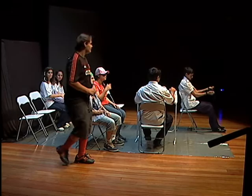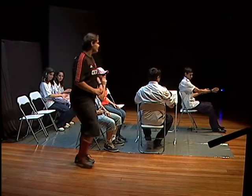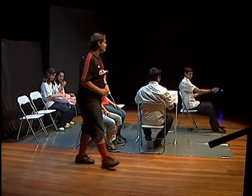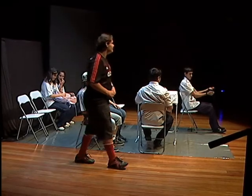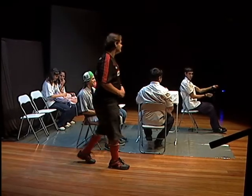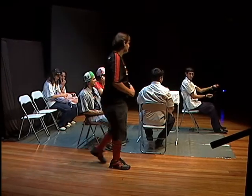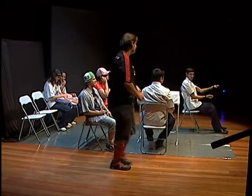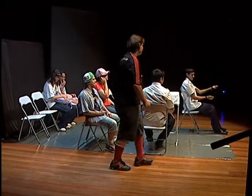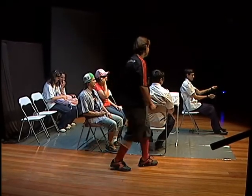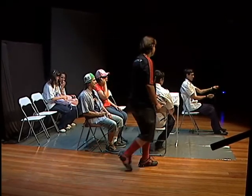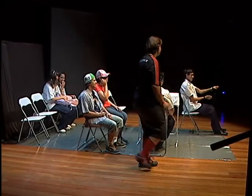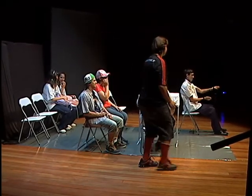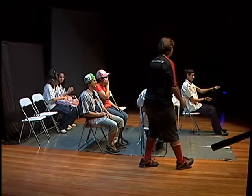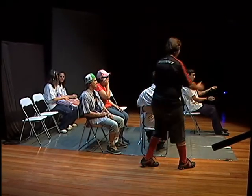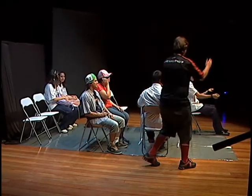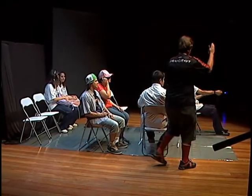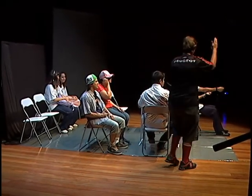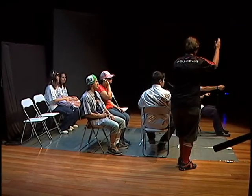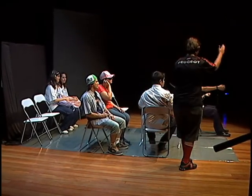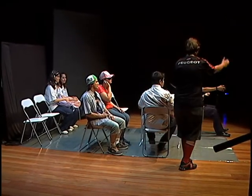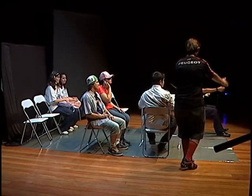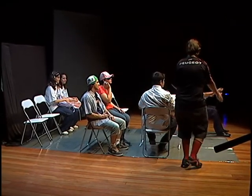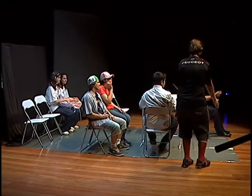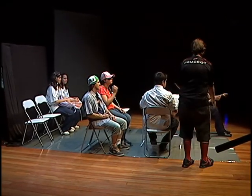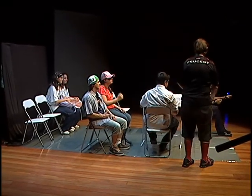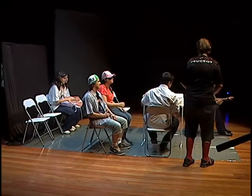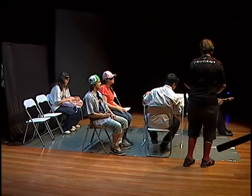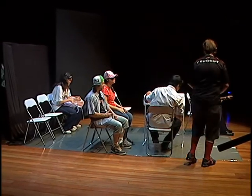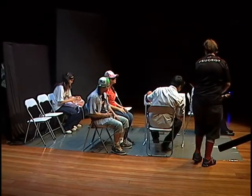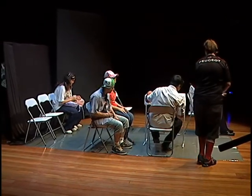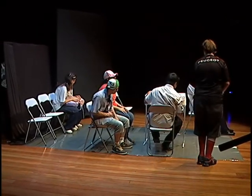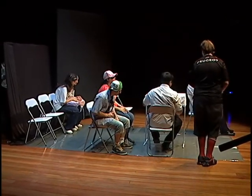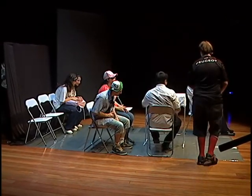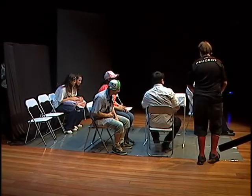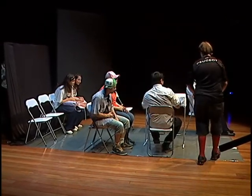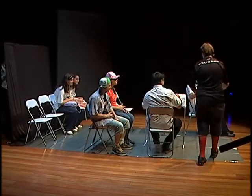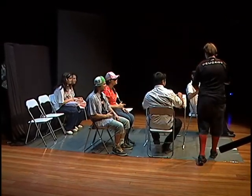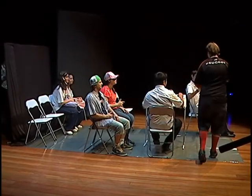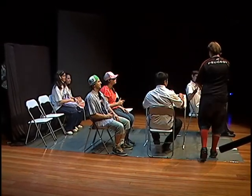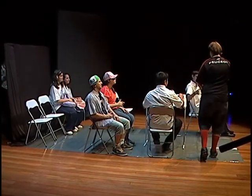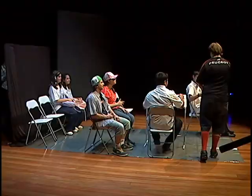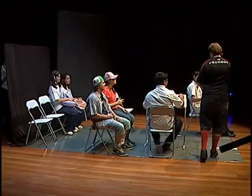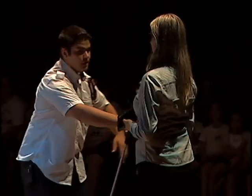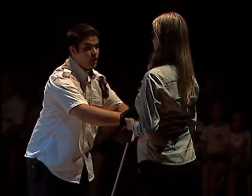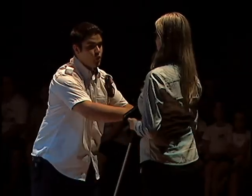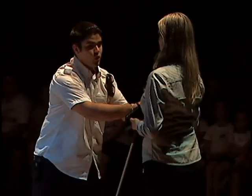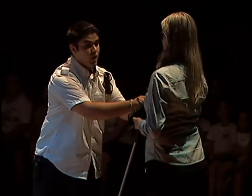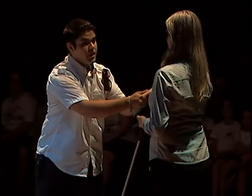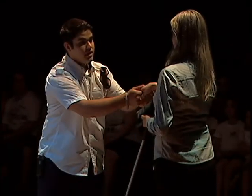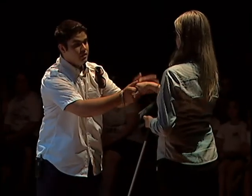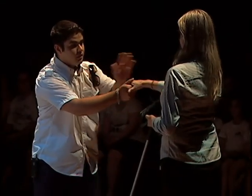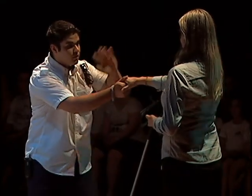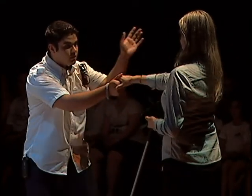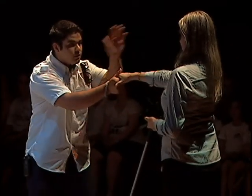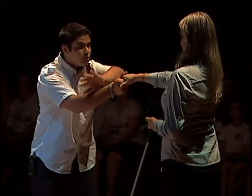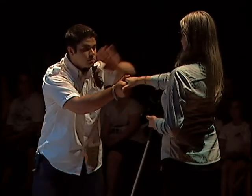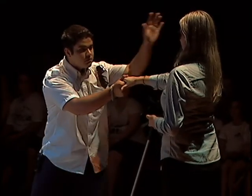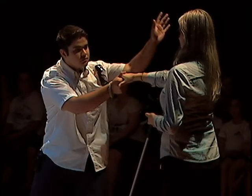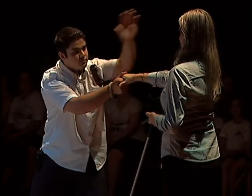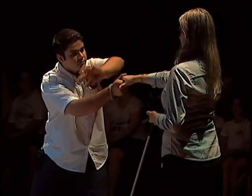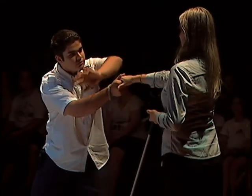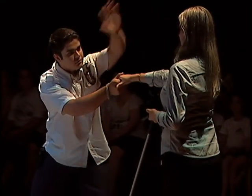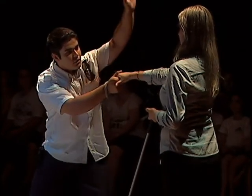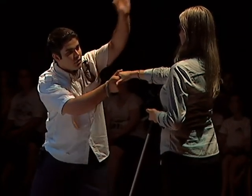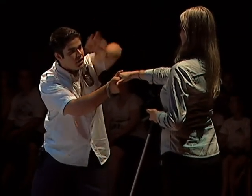talentos e traz a inclusão social de crianças e adolescentes por meio de atividades artísticas o grupo é composto por uma